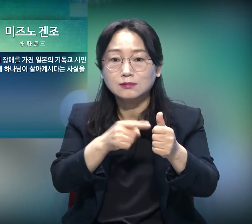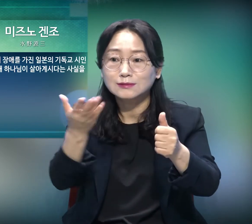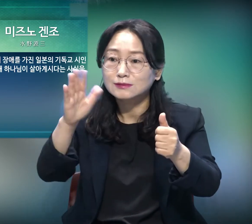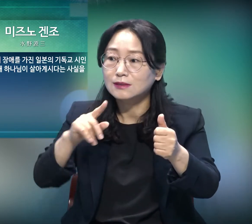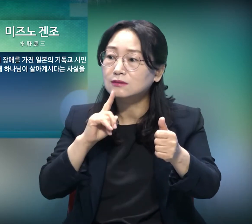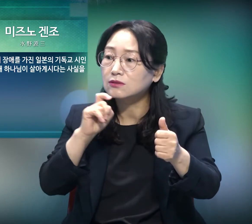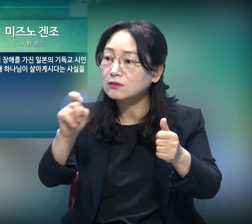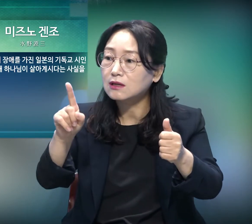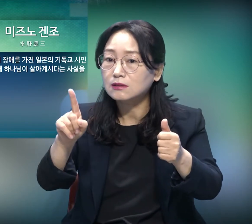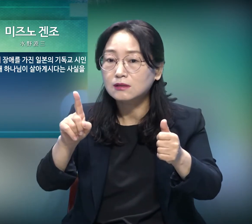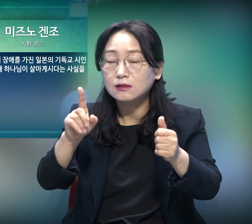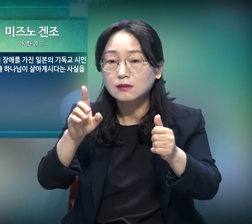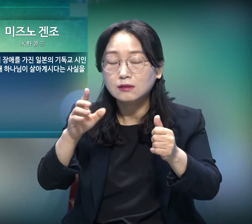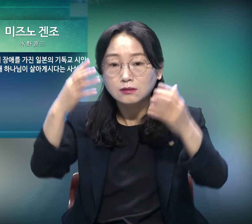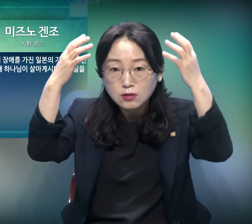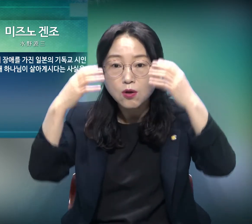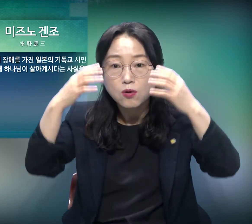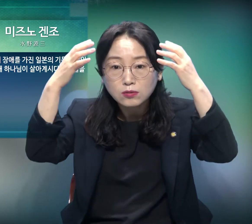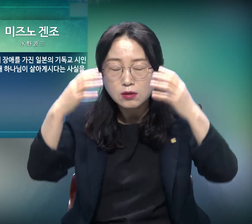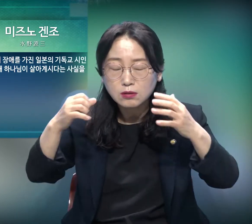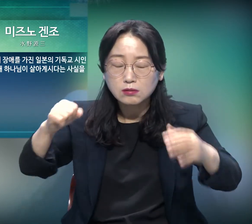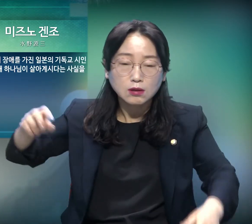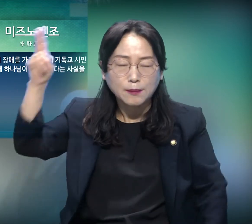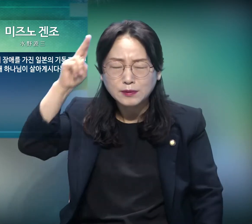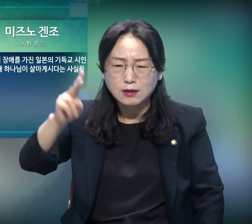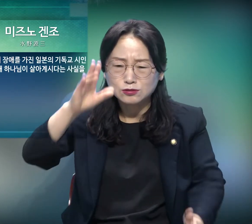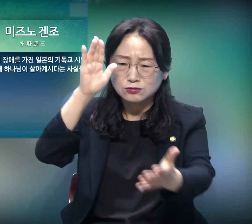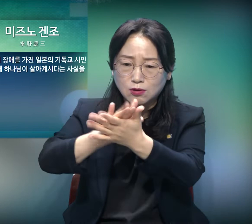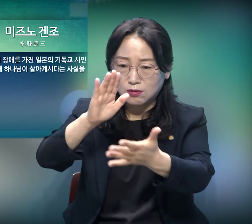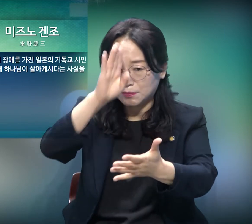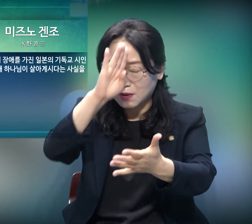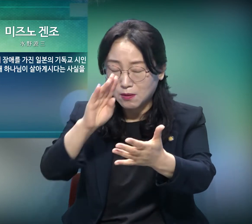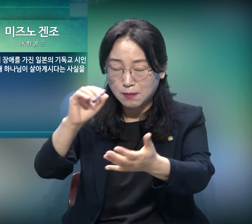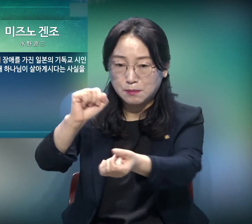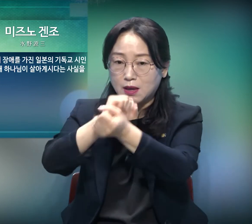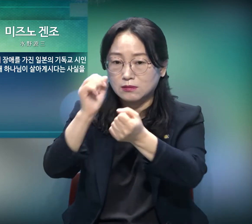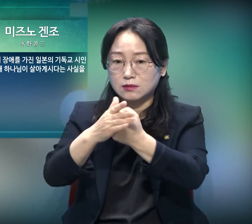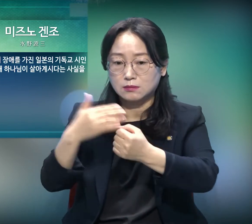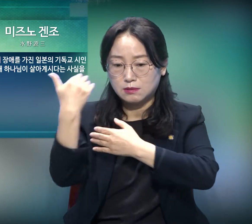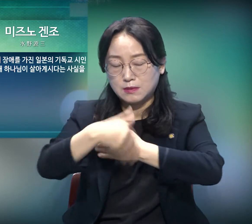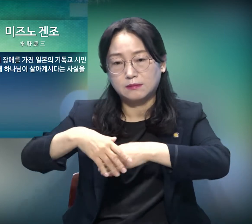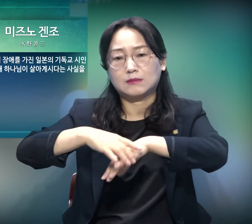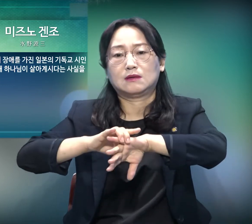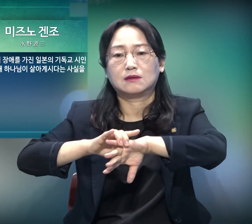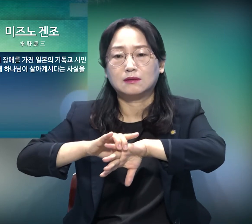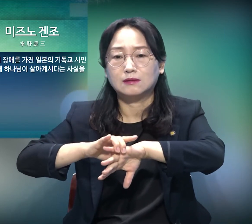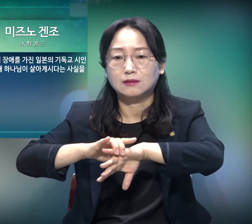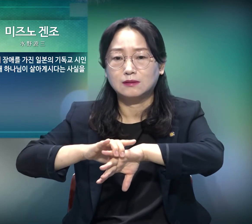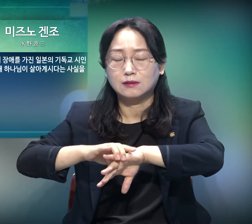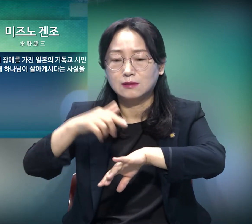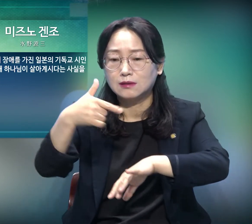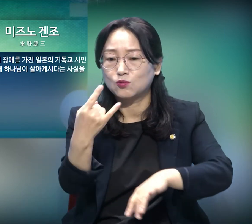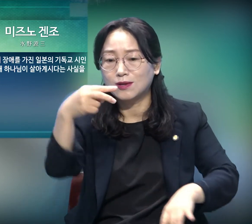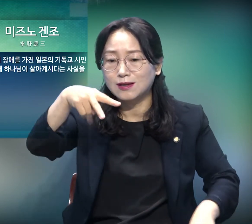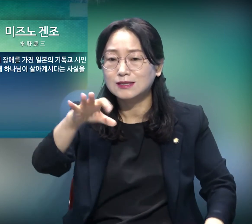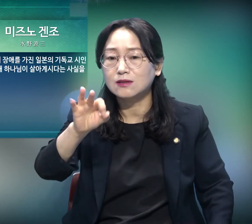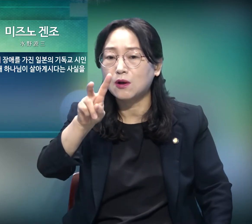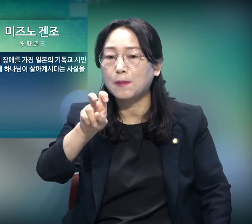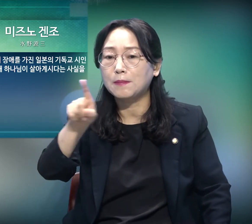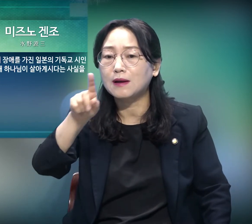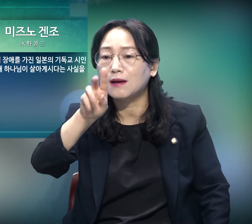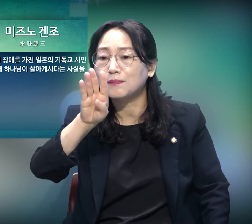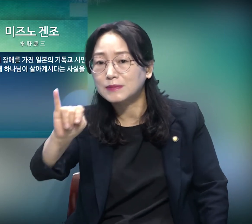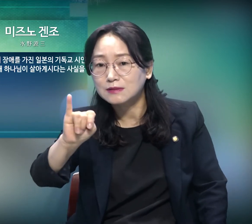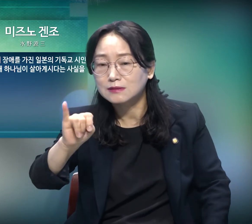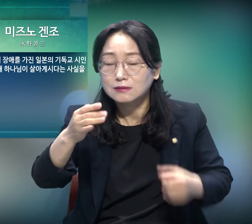11살 때 여름에 예기치 않게 홍역에 걸려가지고 뇌성마비를 앓고 난 다음 전신마비가 왔습니다. 말도 하지